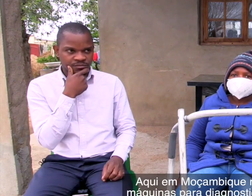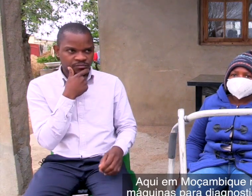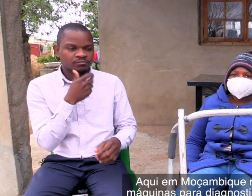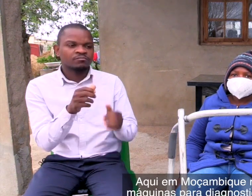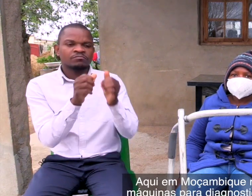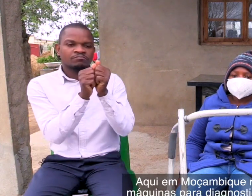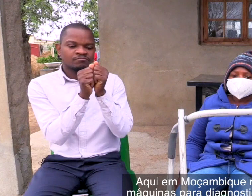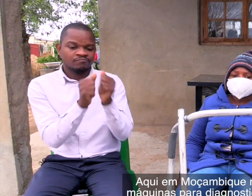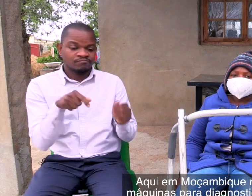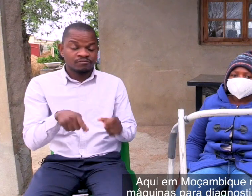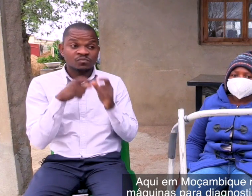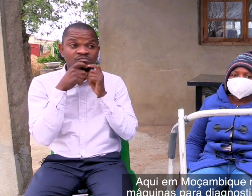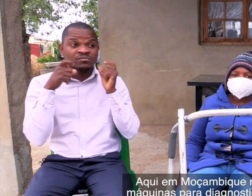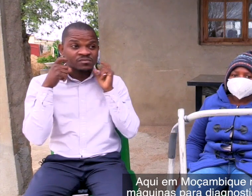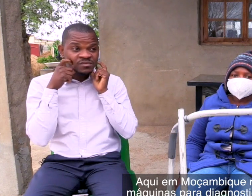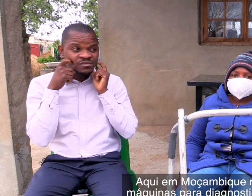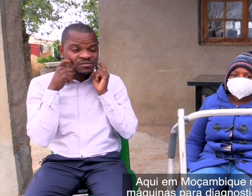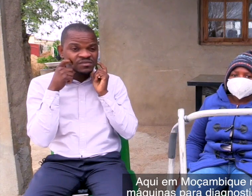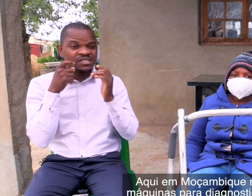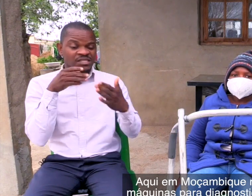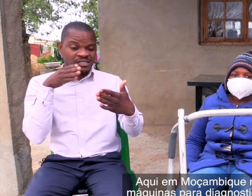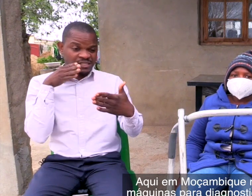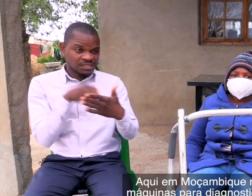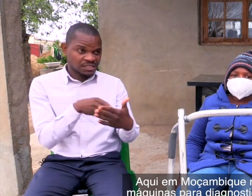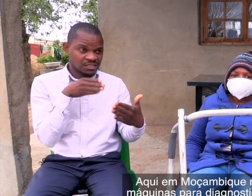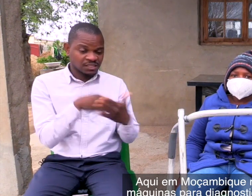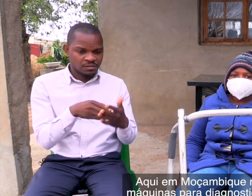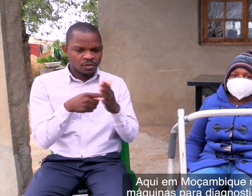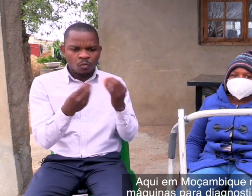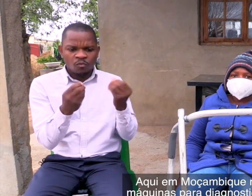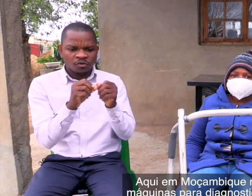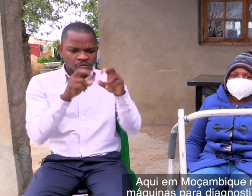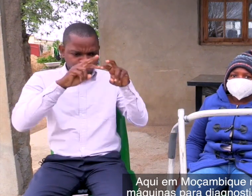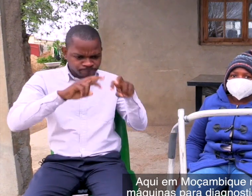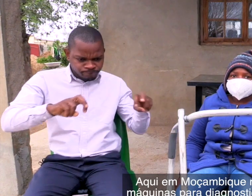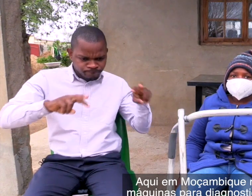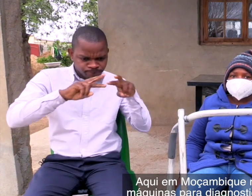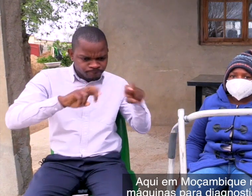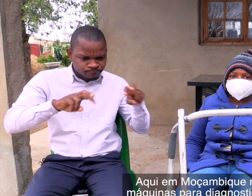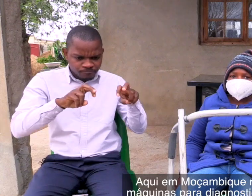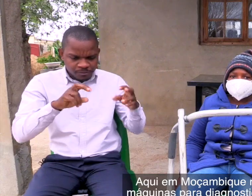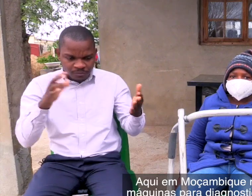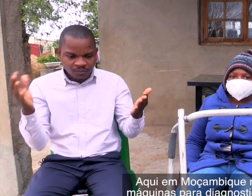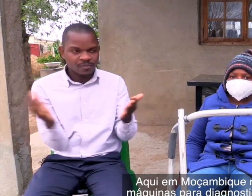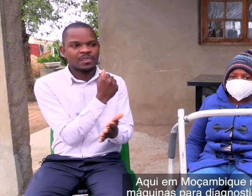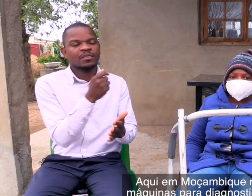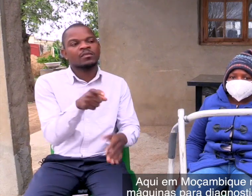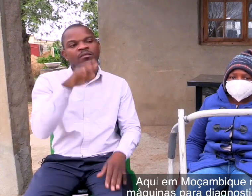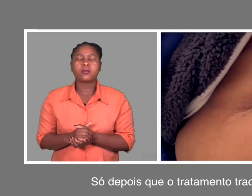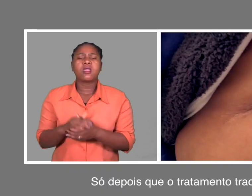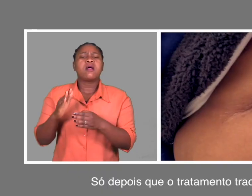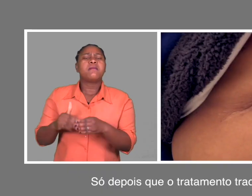Aqui em Moçambique não havia máquina, magnético para detectar a